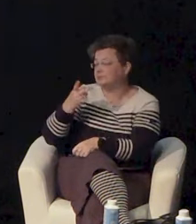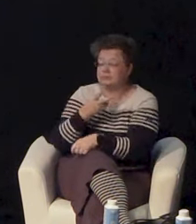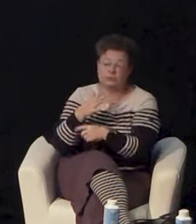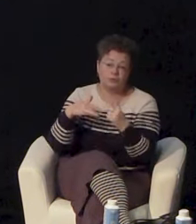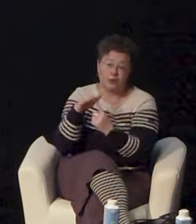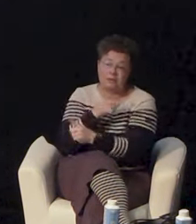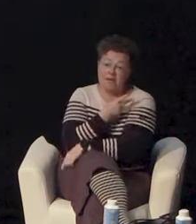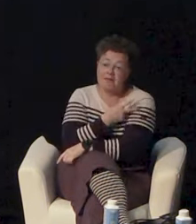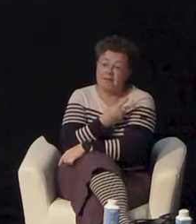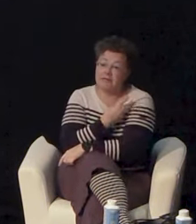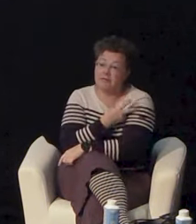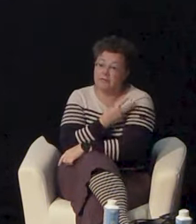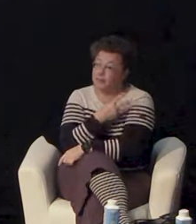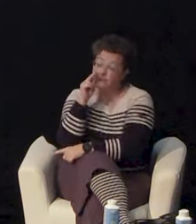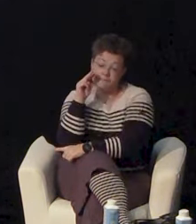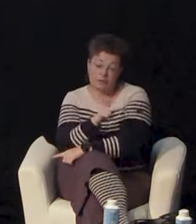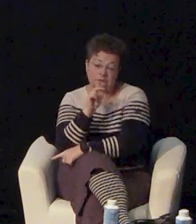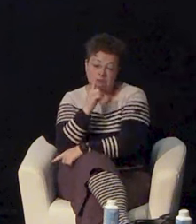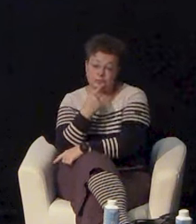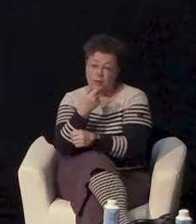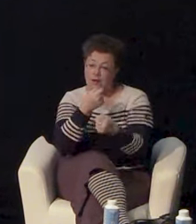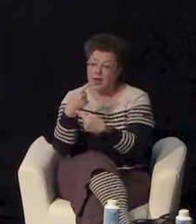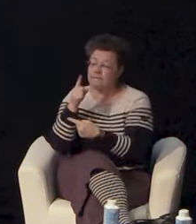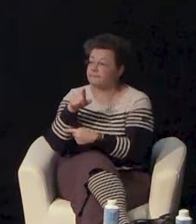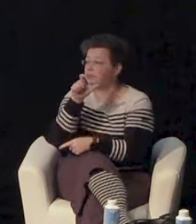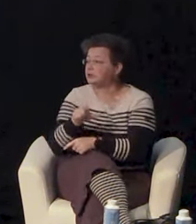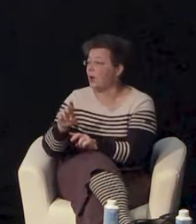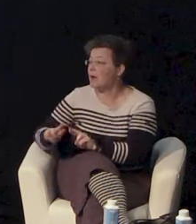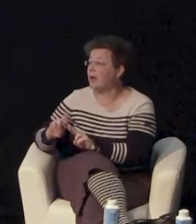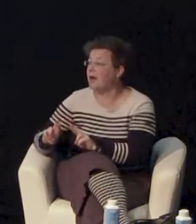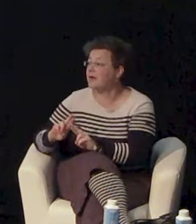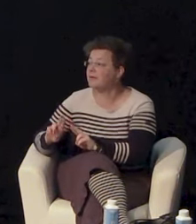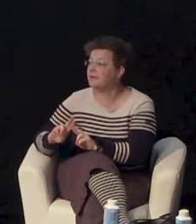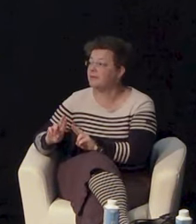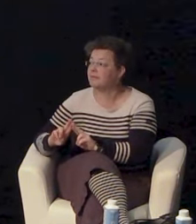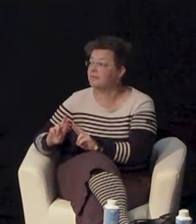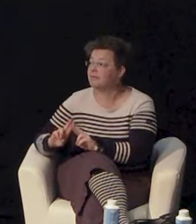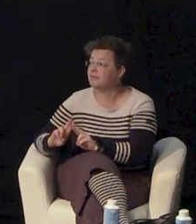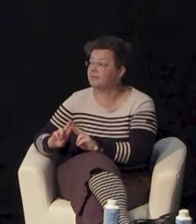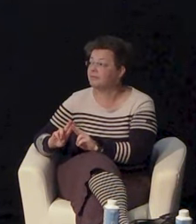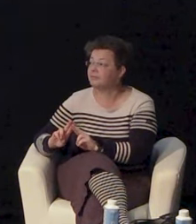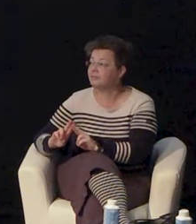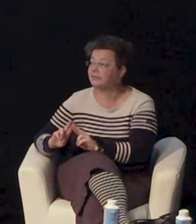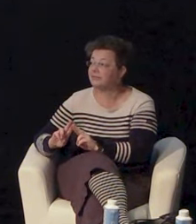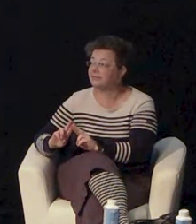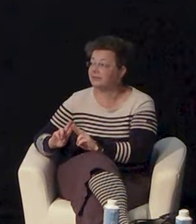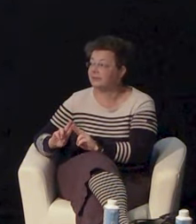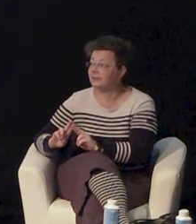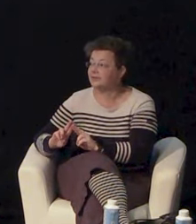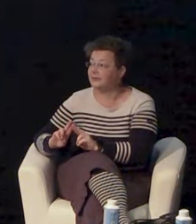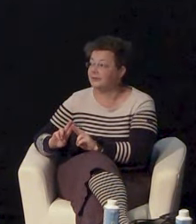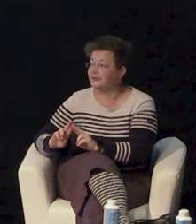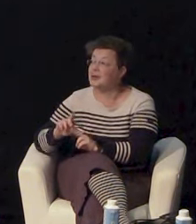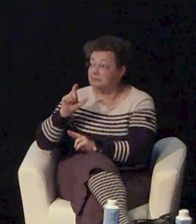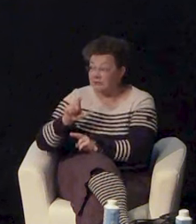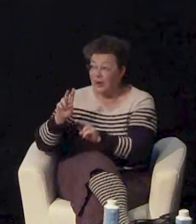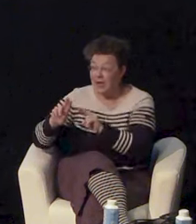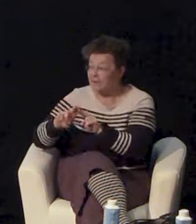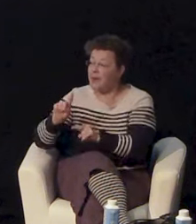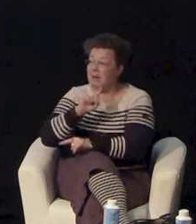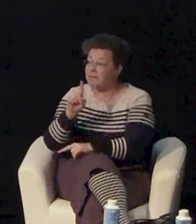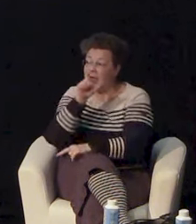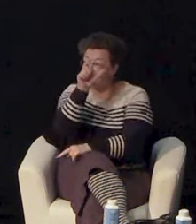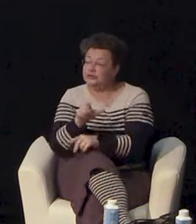appelle le réveil sourd. Alors après, c'est vrai qu'il y a quand même un souci au niveau du monde médical, c'est-à-dire que